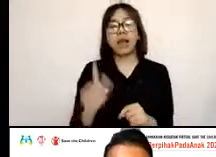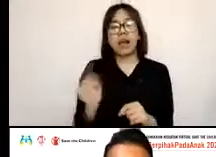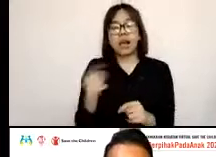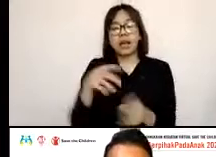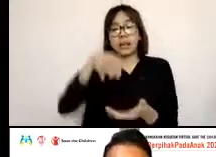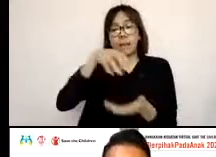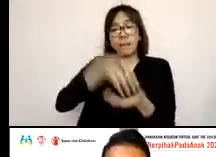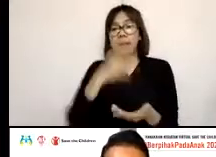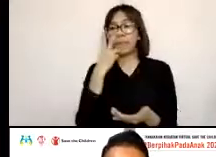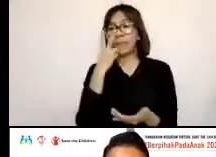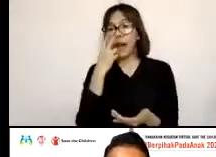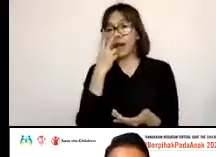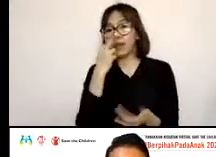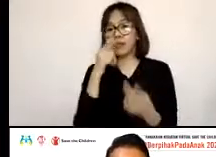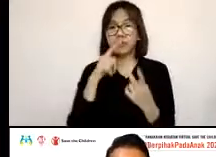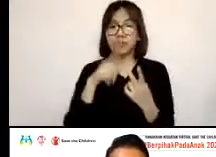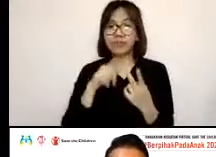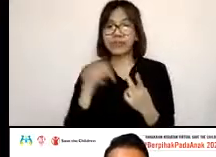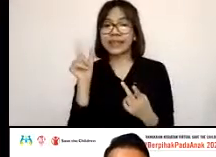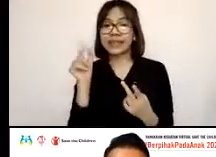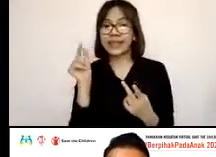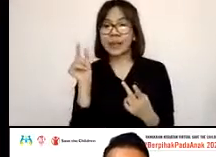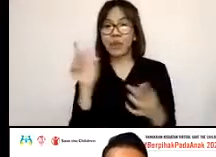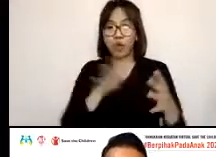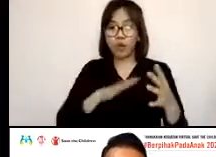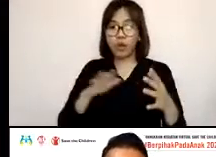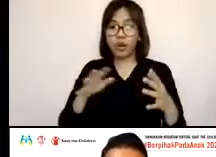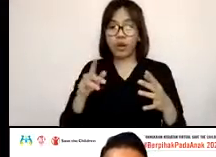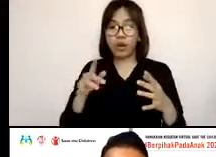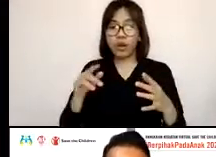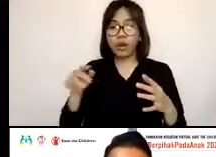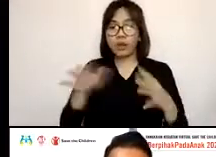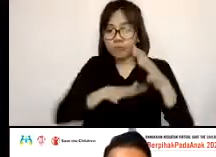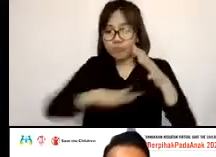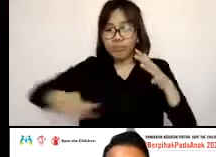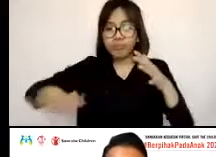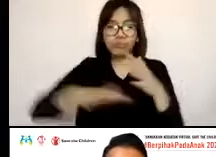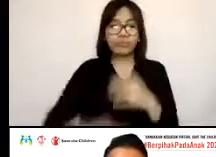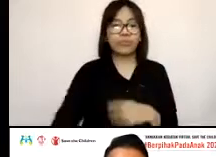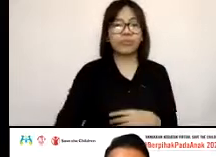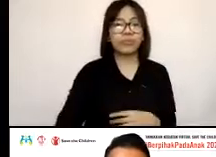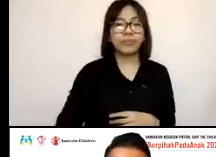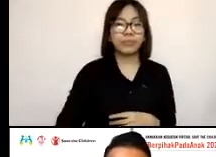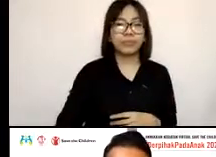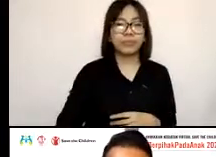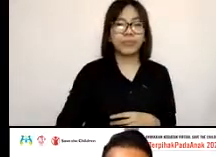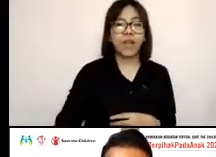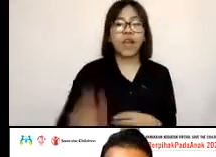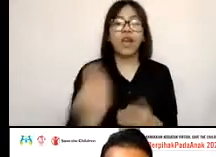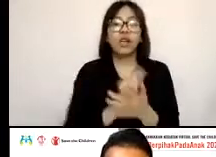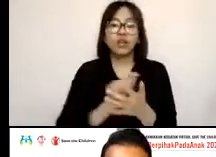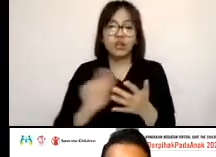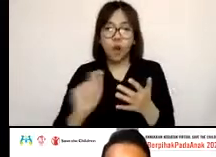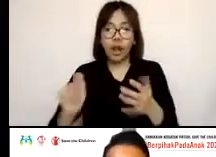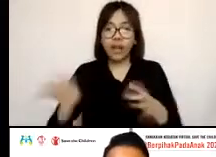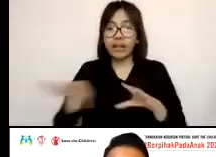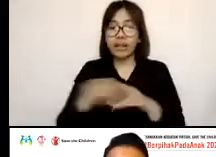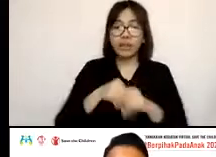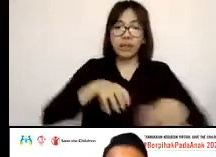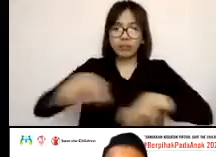Cianjur di Provinsi Jawa Barat. Sampai saat ini sudah meliputi 30 sekolah, terdiri dari 9.120